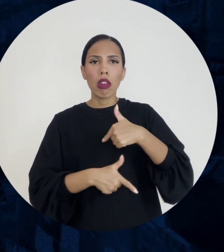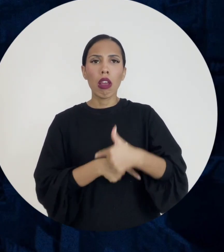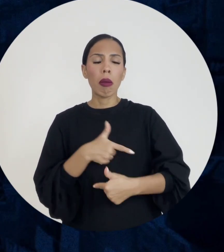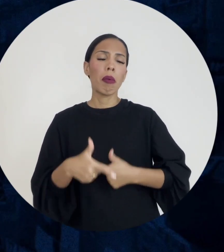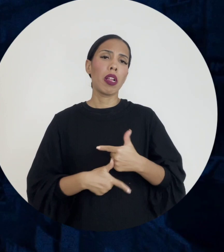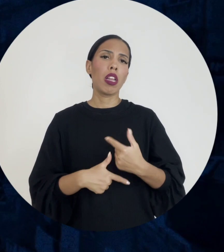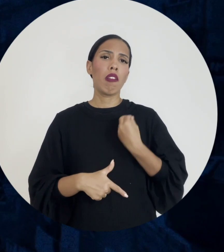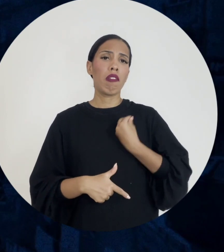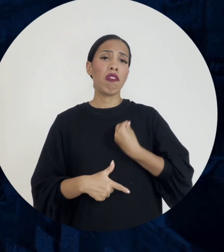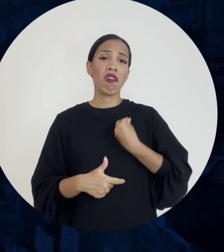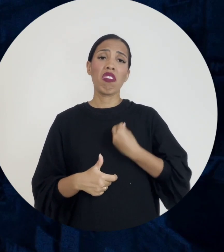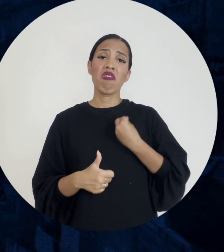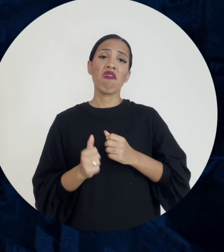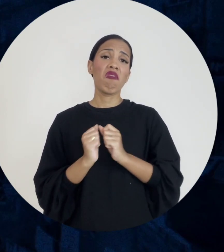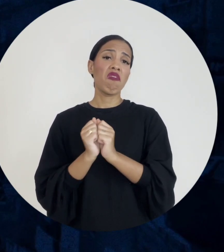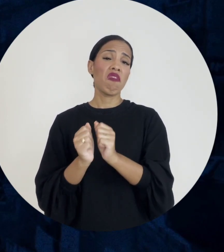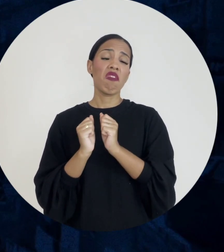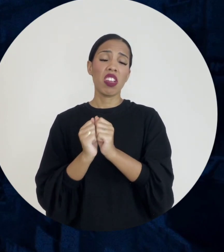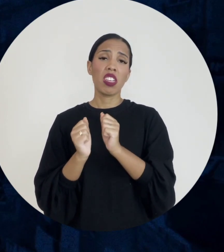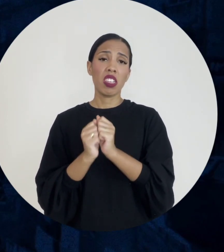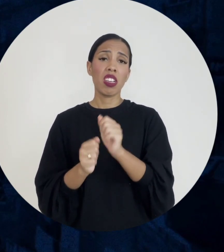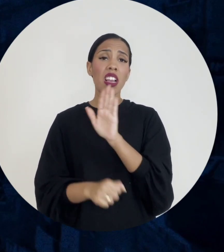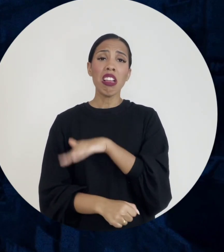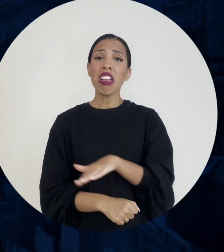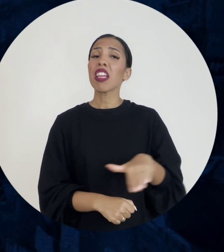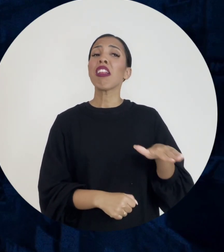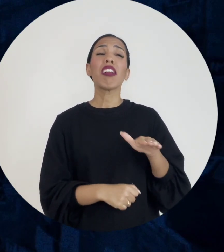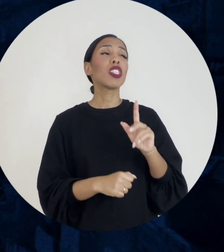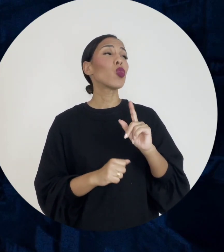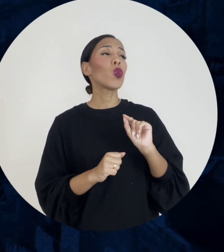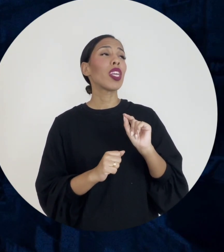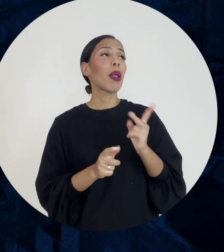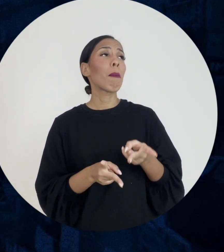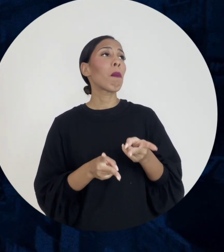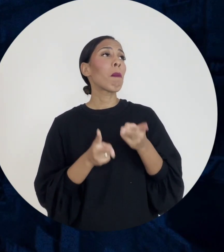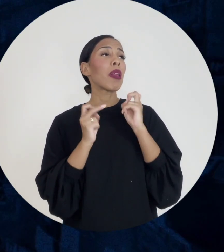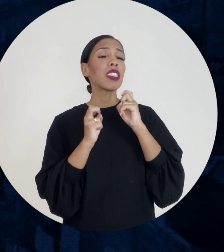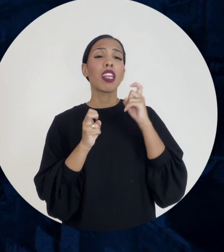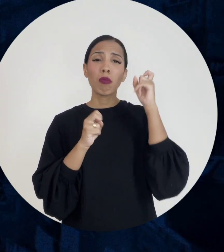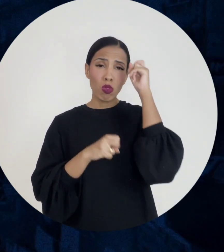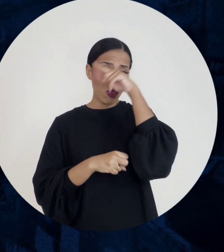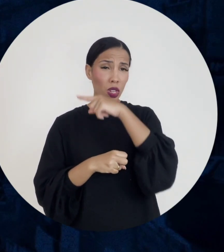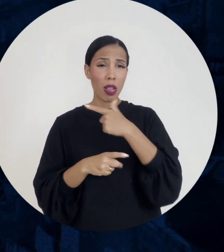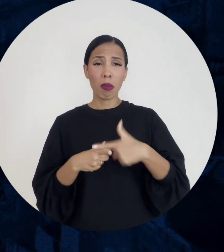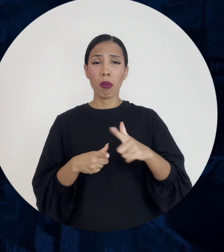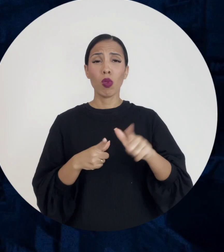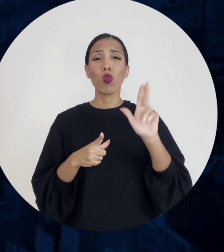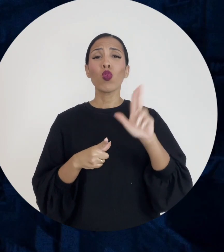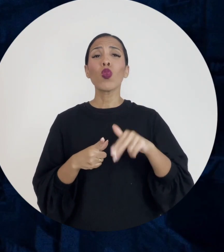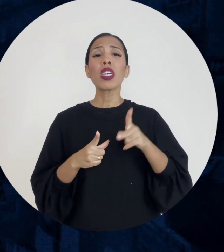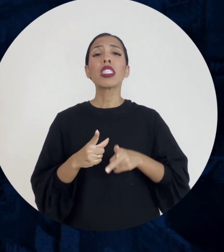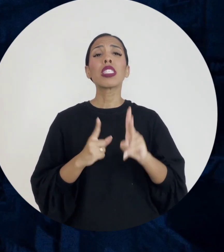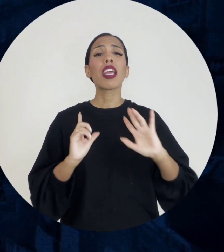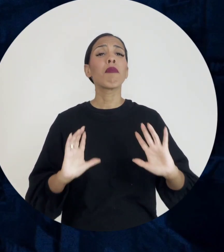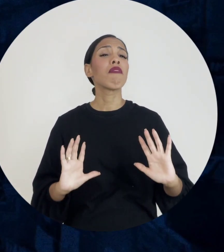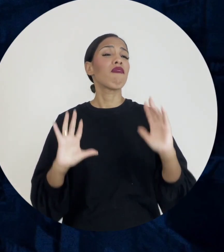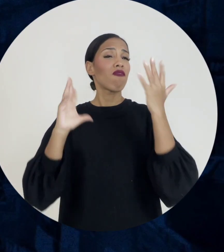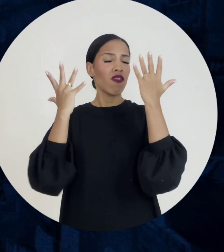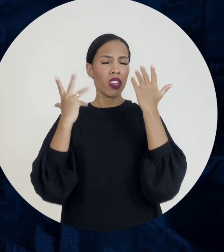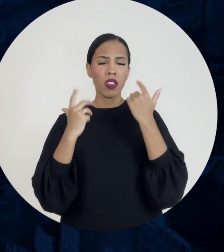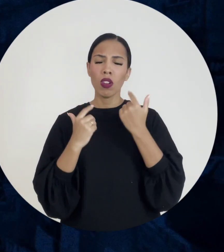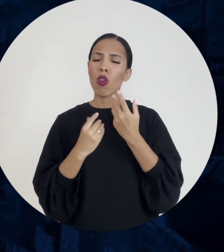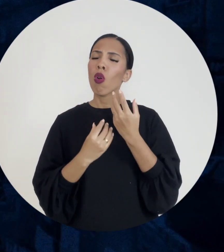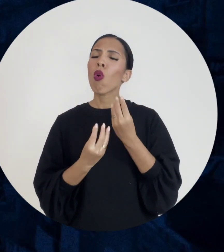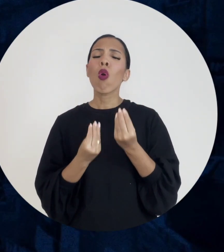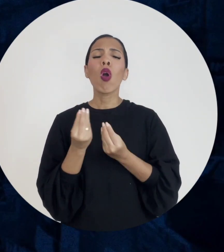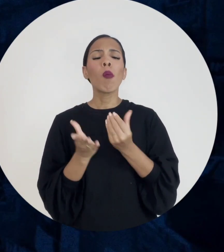alegria, tudo né? É alegria. E quando foi que você foi criando esse questionamento? Você chegou a fazer parte dos mutirões? Chegou Não, mas sabe que